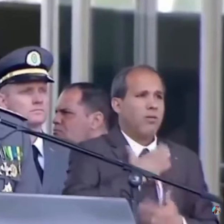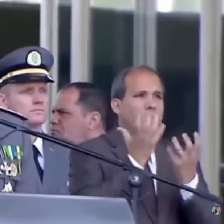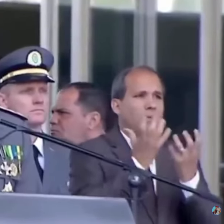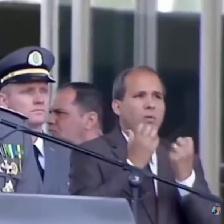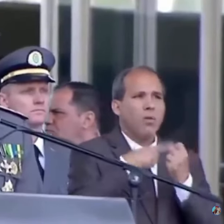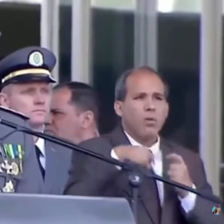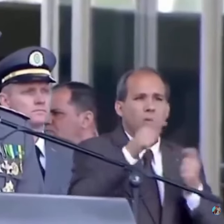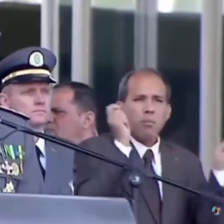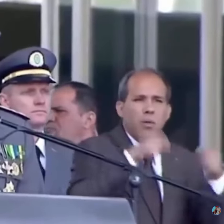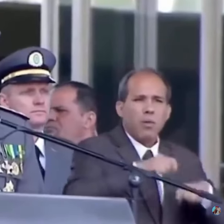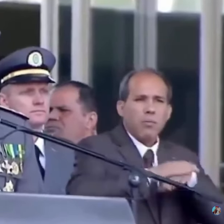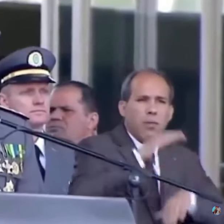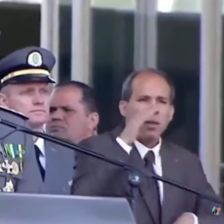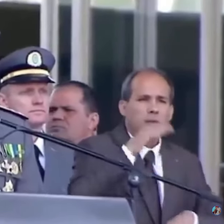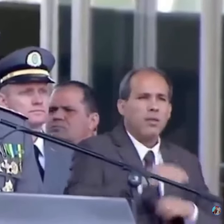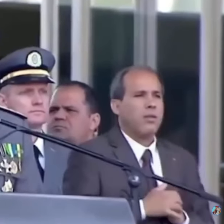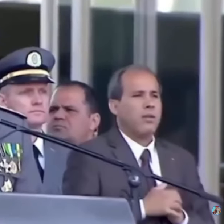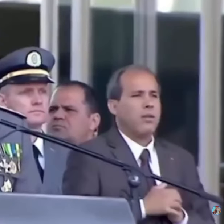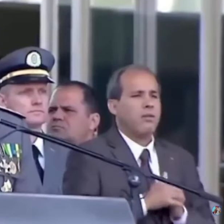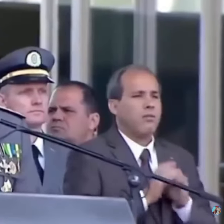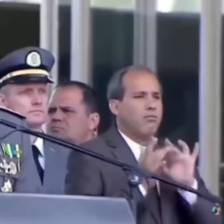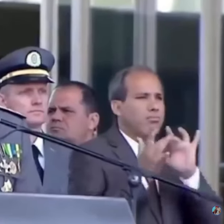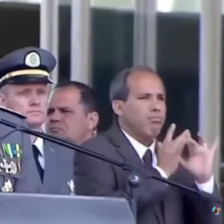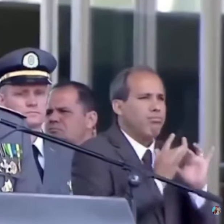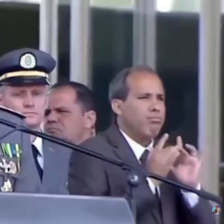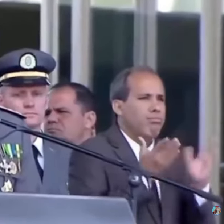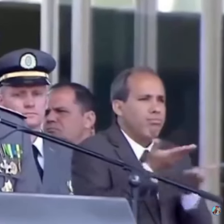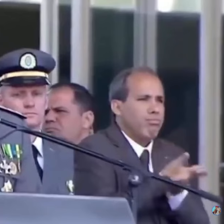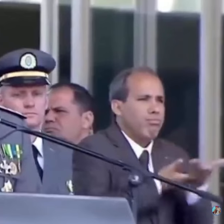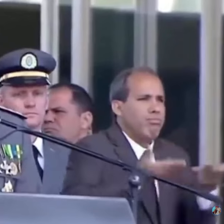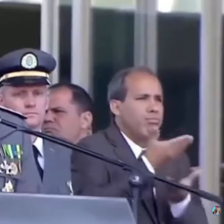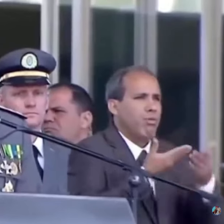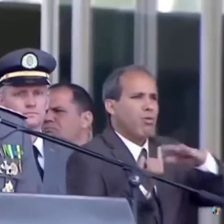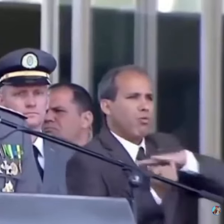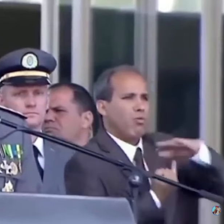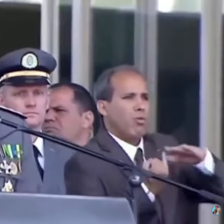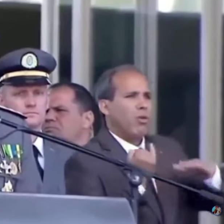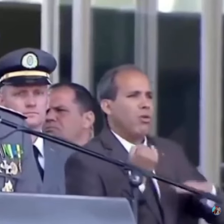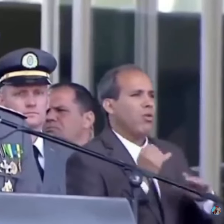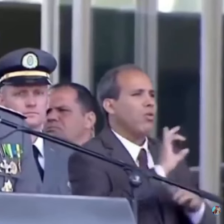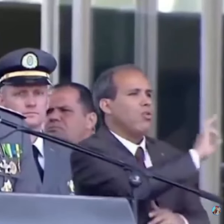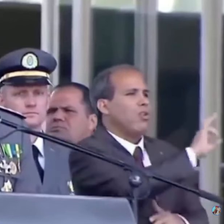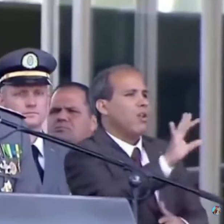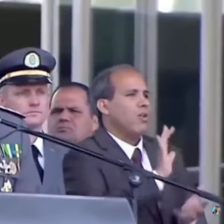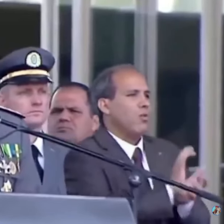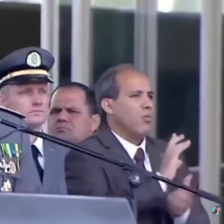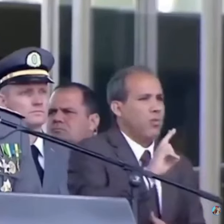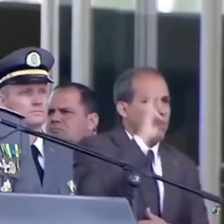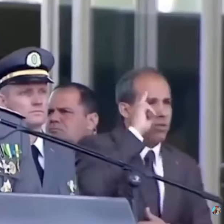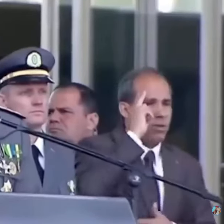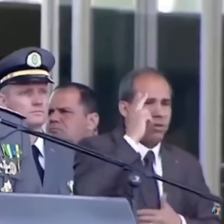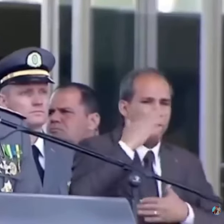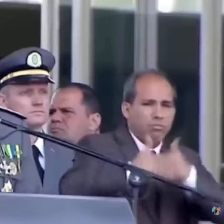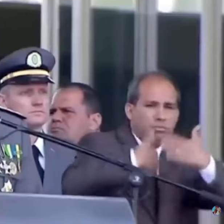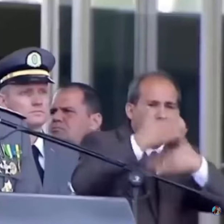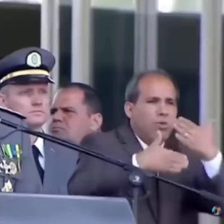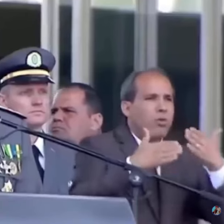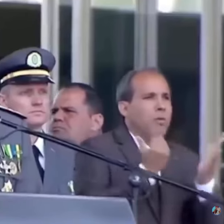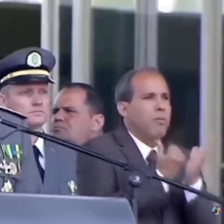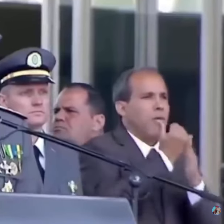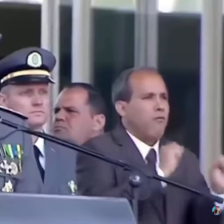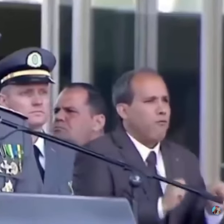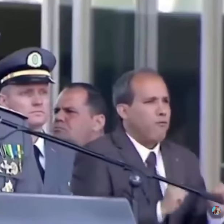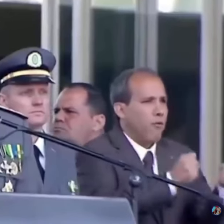possamos, cada vez mais, estreitar as relações institucionais de nossos exércitos, promovendo e fortalecendo a